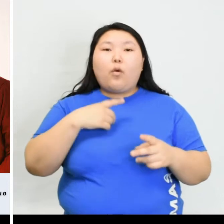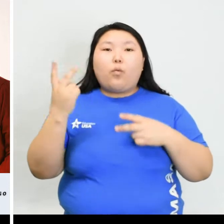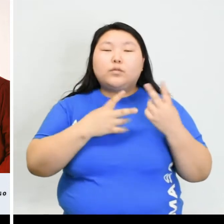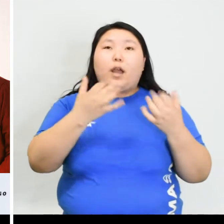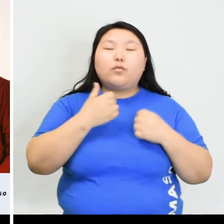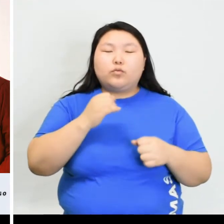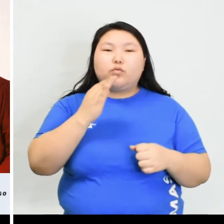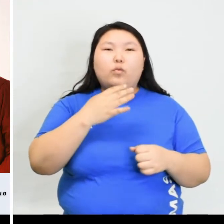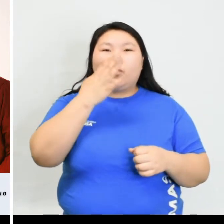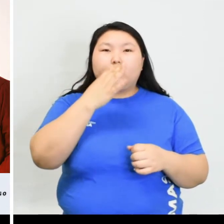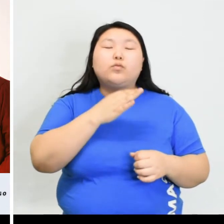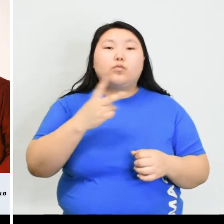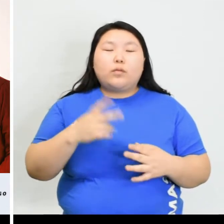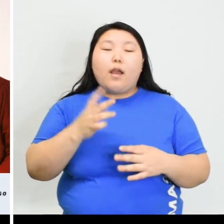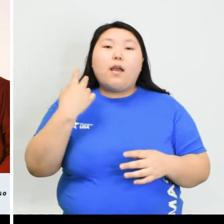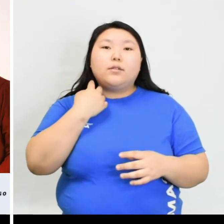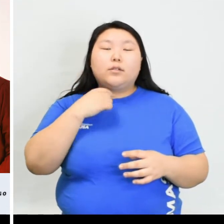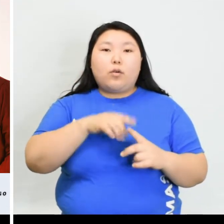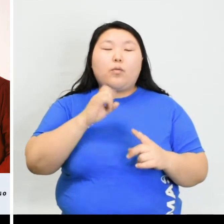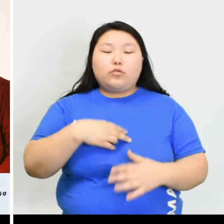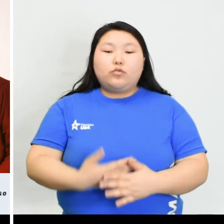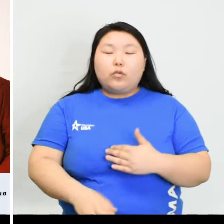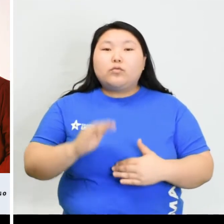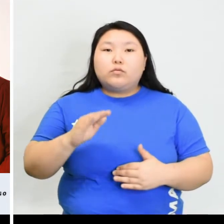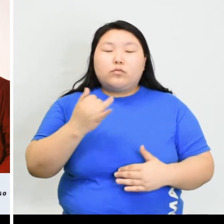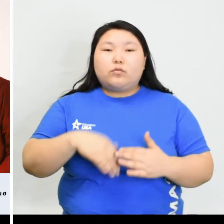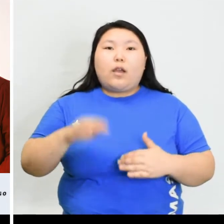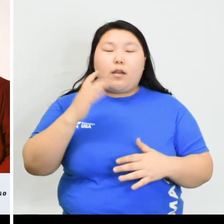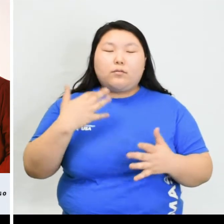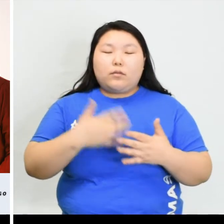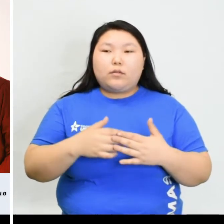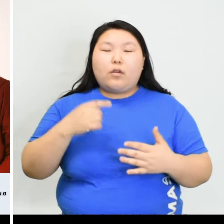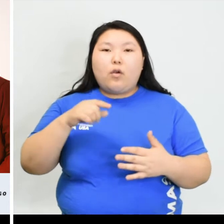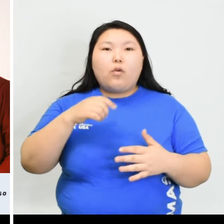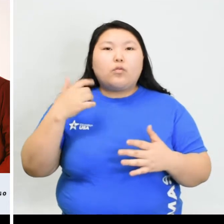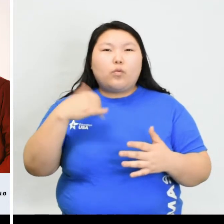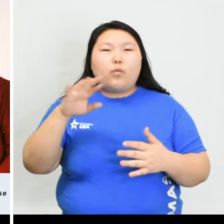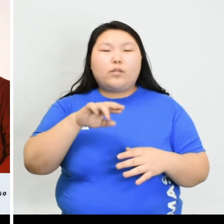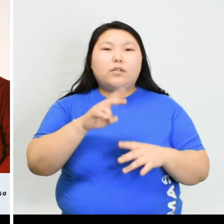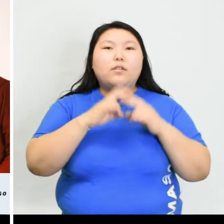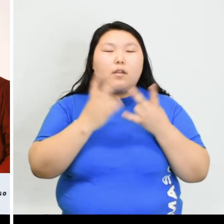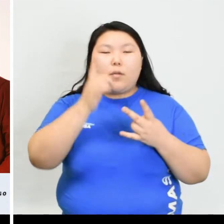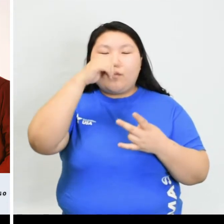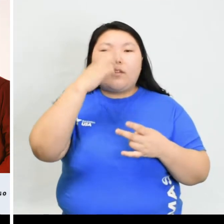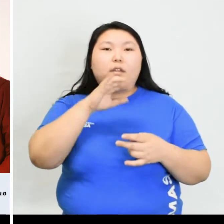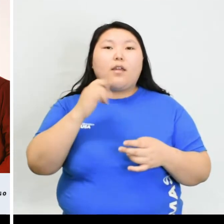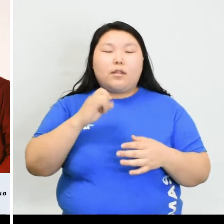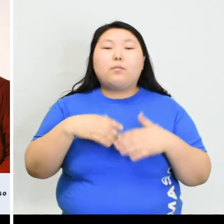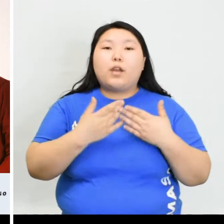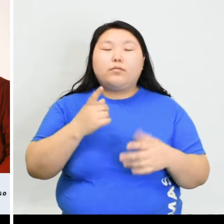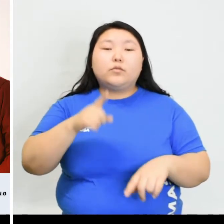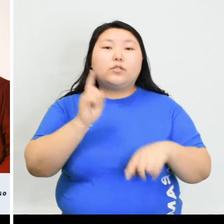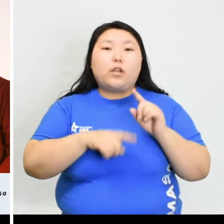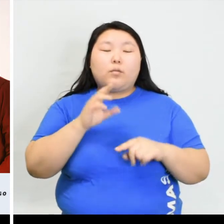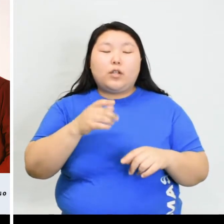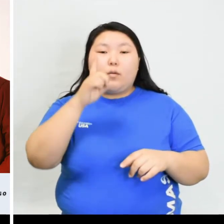нэмлэг төр чи бол үйлчлэх юм шүү дээ худлаа шүү тийм. Англичин бол шууд төрснөөсөө ахвал automatically шууд ер нийгмийн эрүүл мэндийн